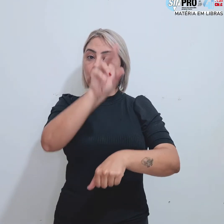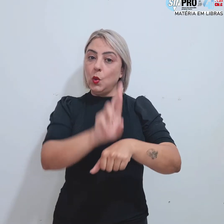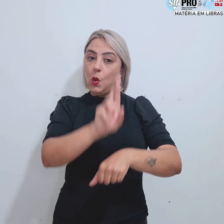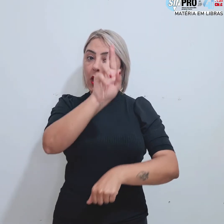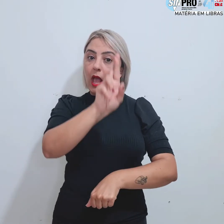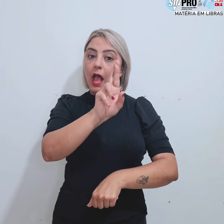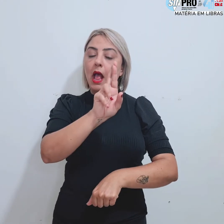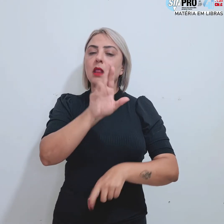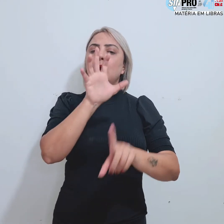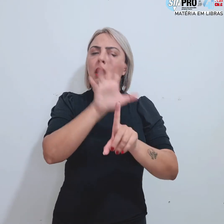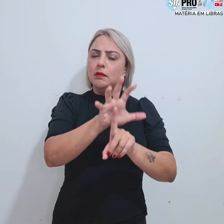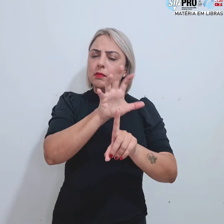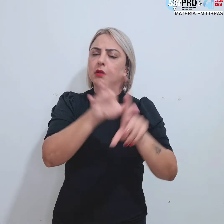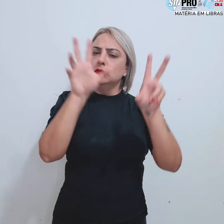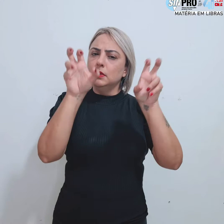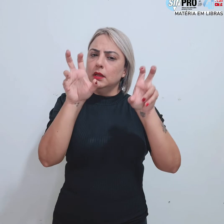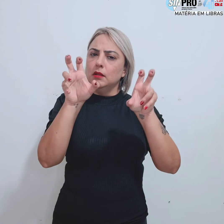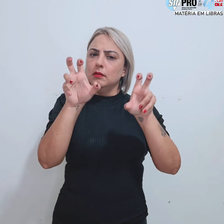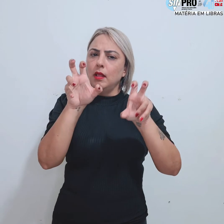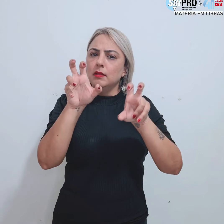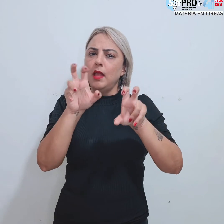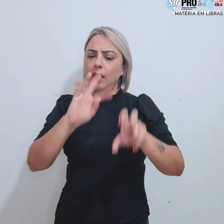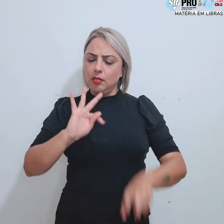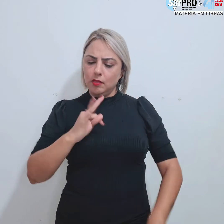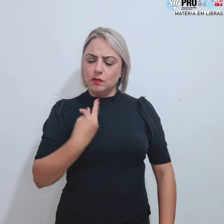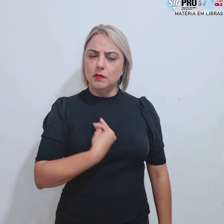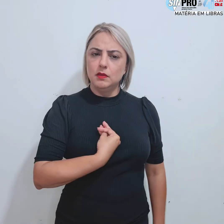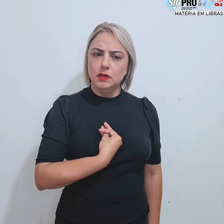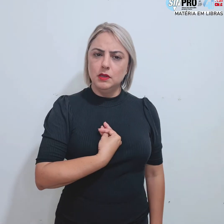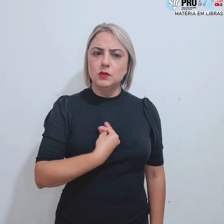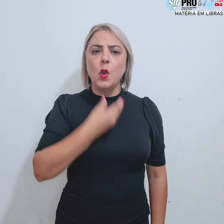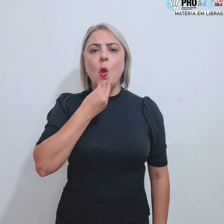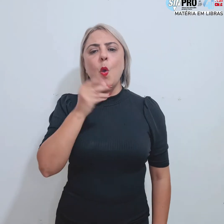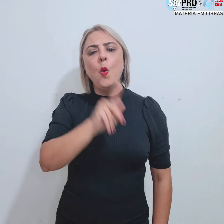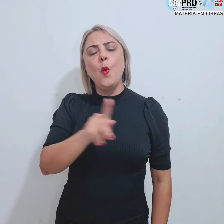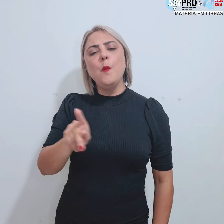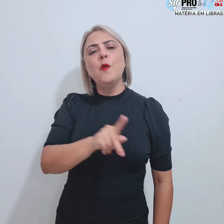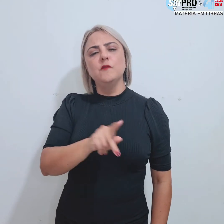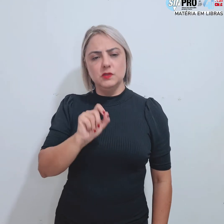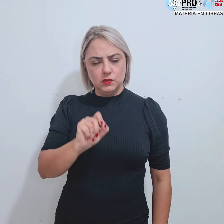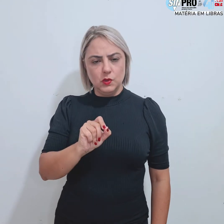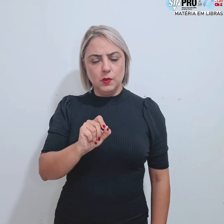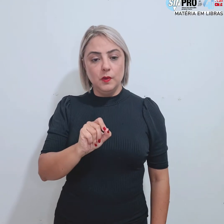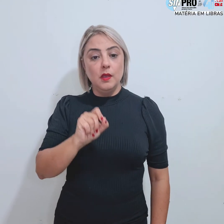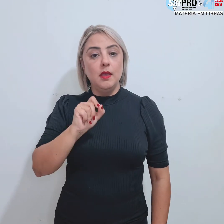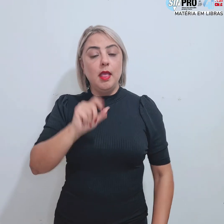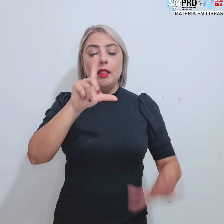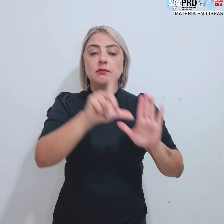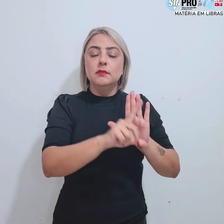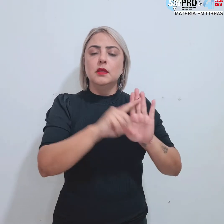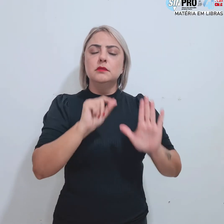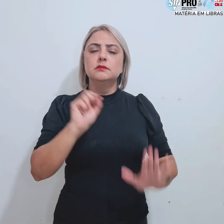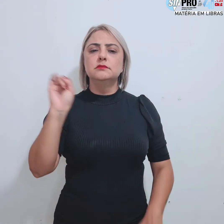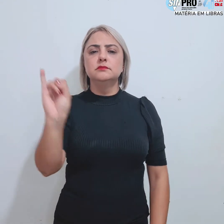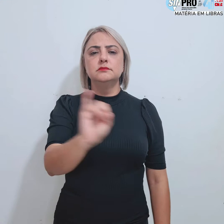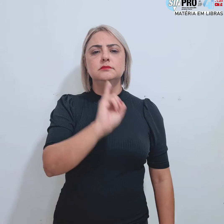doutorado, que aborda a questão da transexualidade, professor Alexandre destaca a